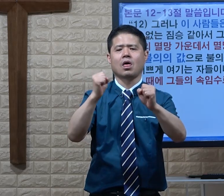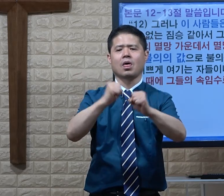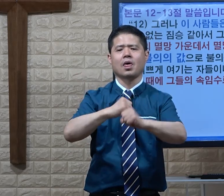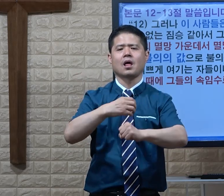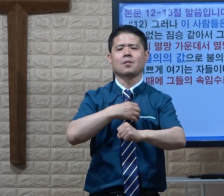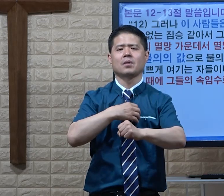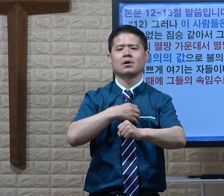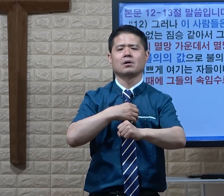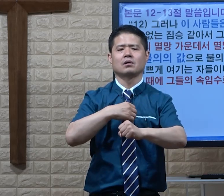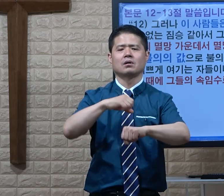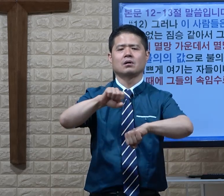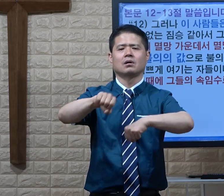또 그렇게